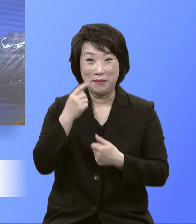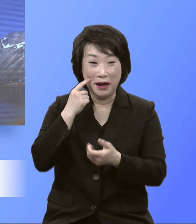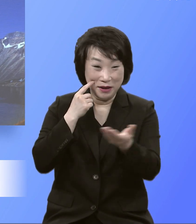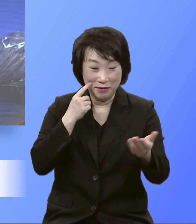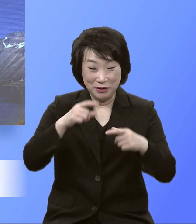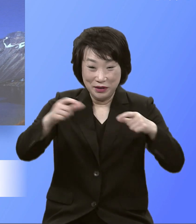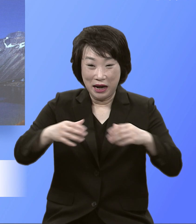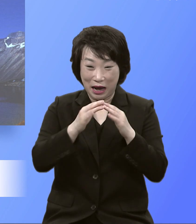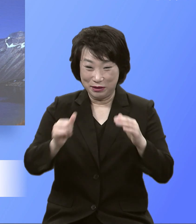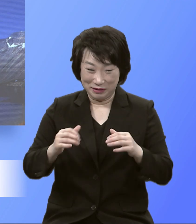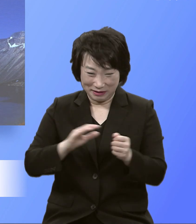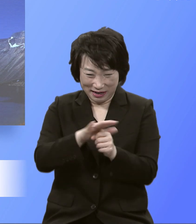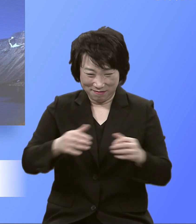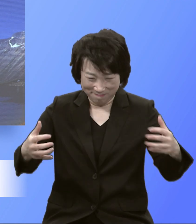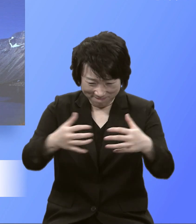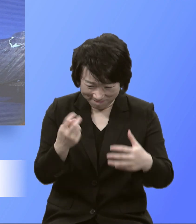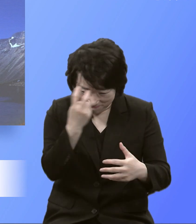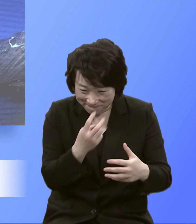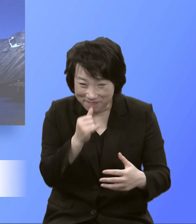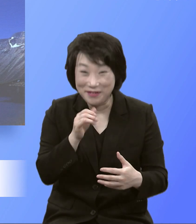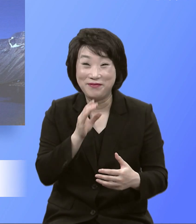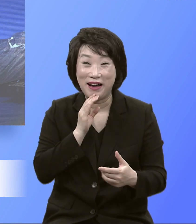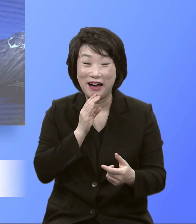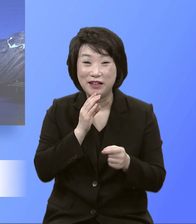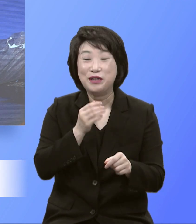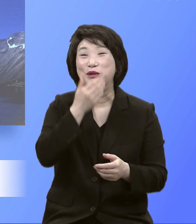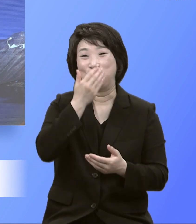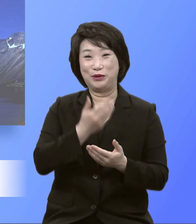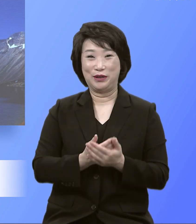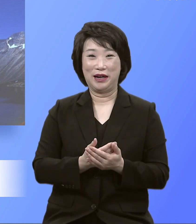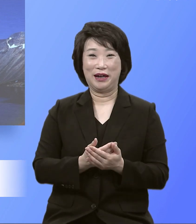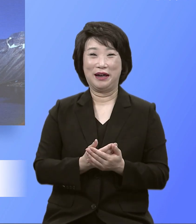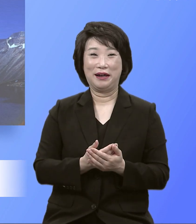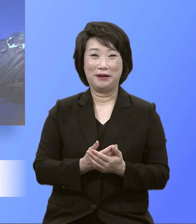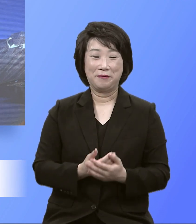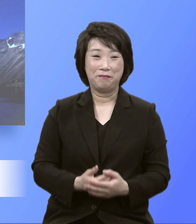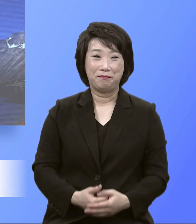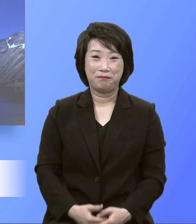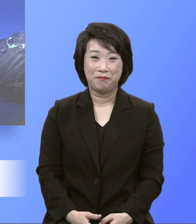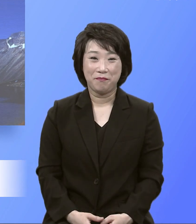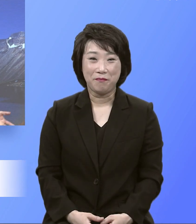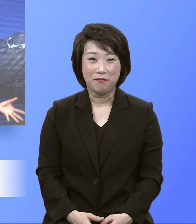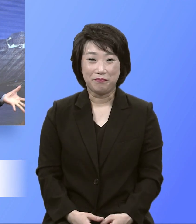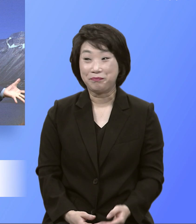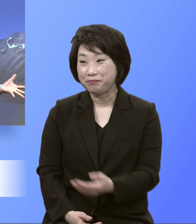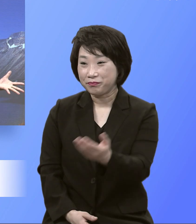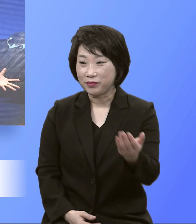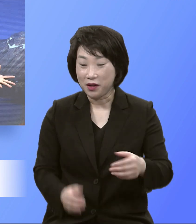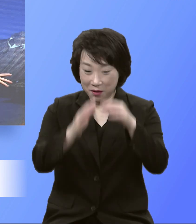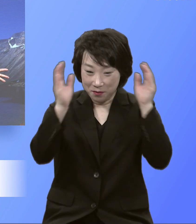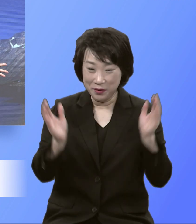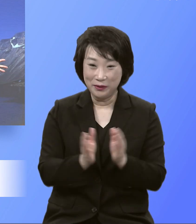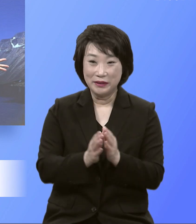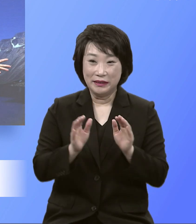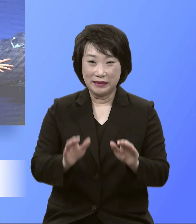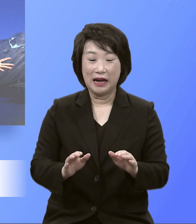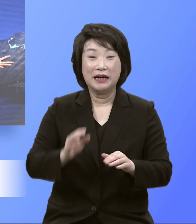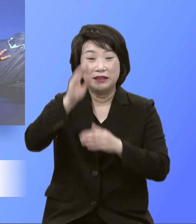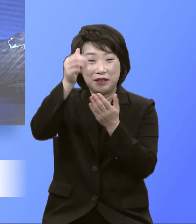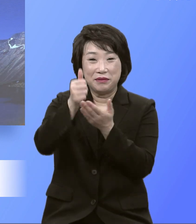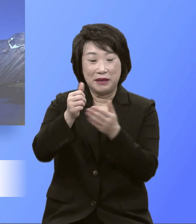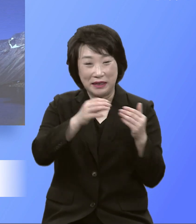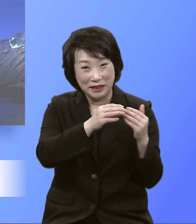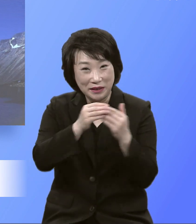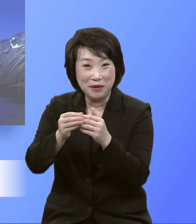얼마나 사랑하는가. 이게 얼마나 소중한 일인가 생각해봐. 여러분들 모두가 다